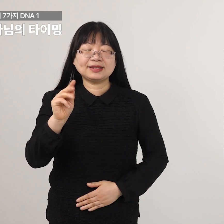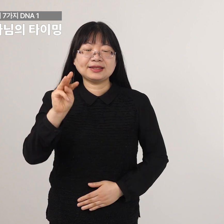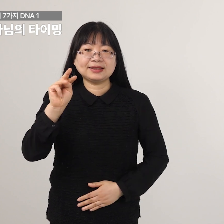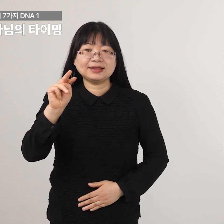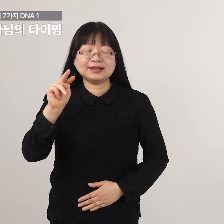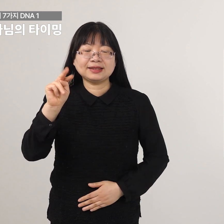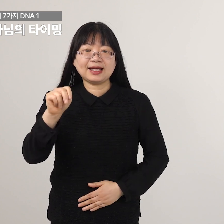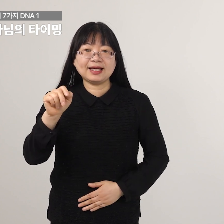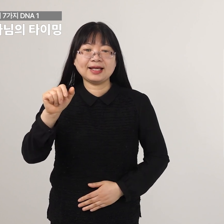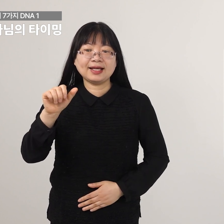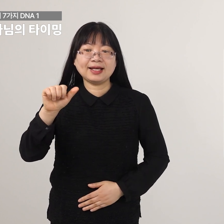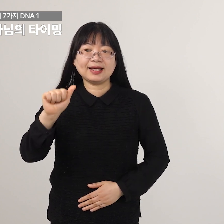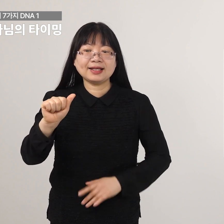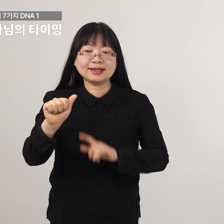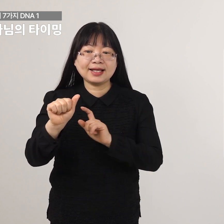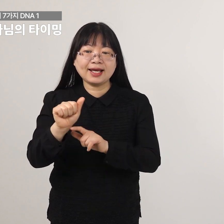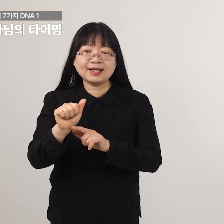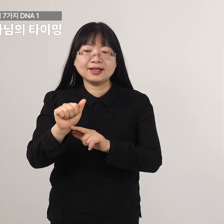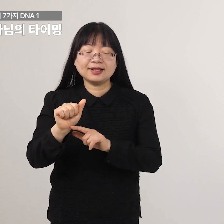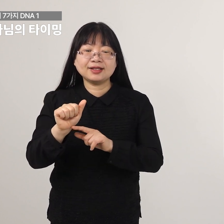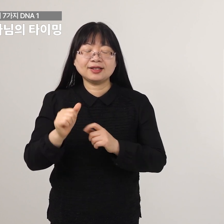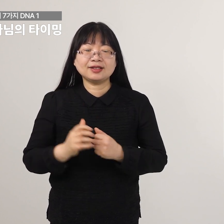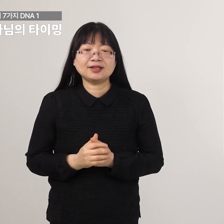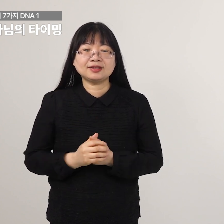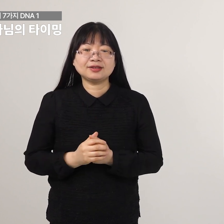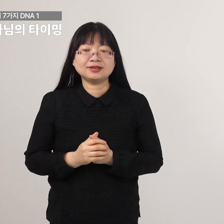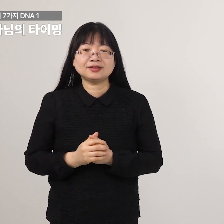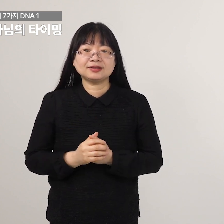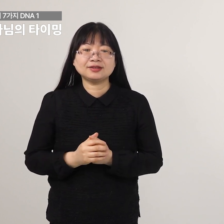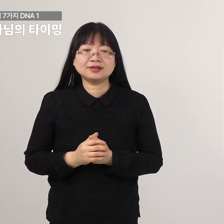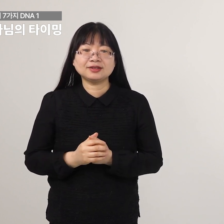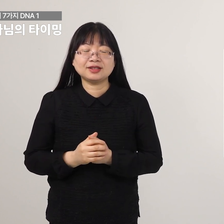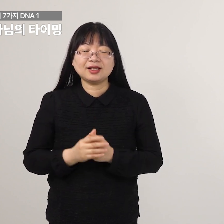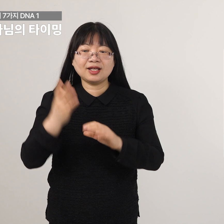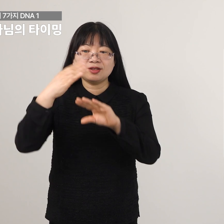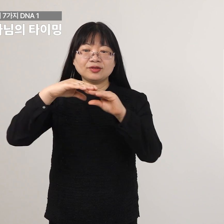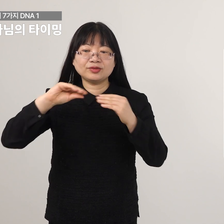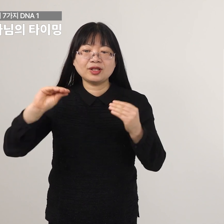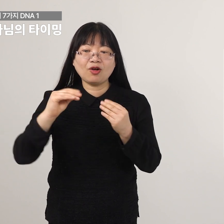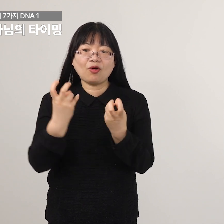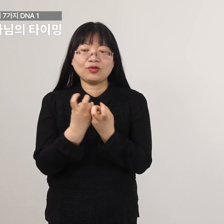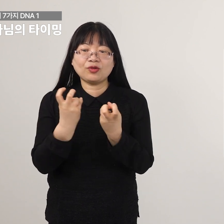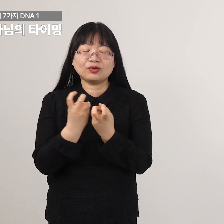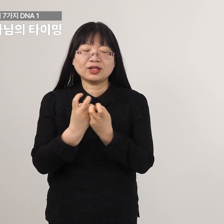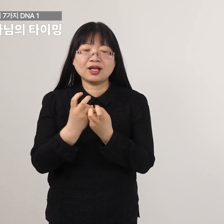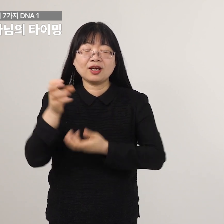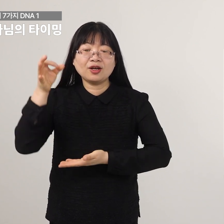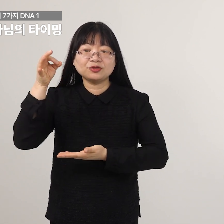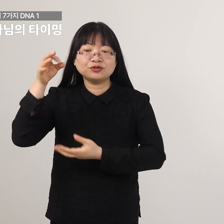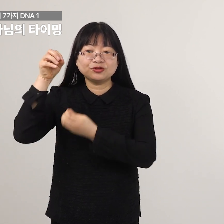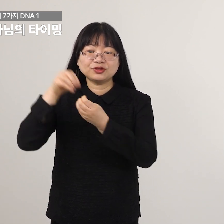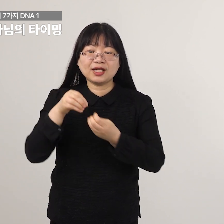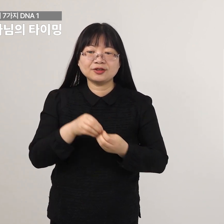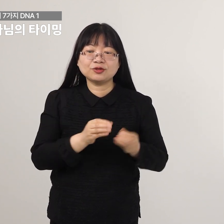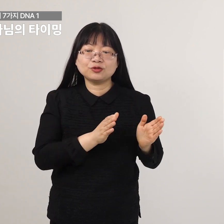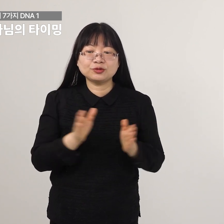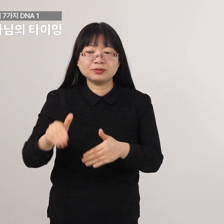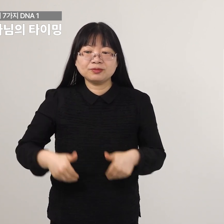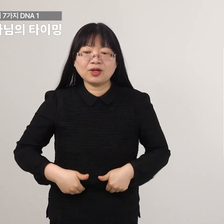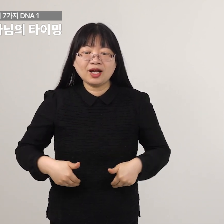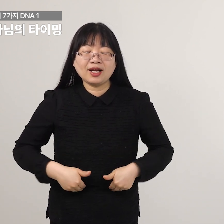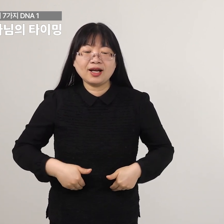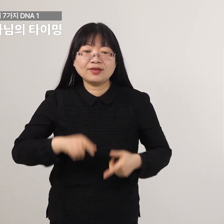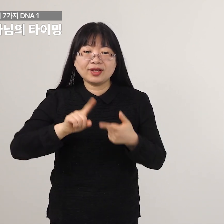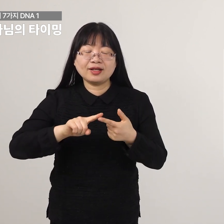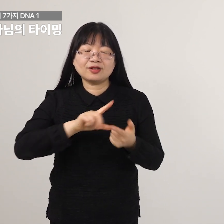DNA는 어떻게 유산으로 준비되어야 되겠는가에 대해서 좀 말씀을